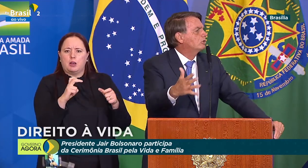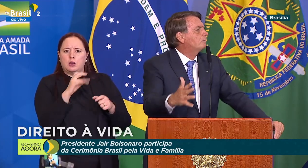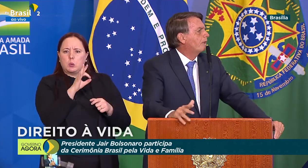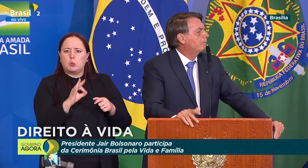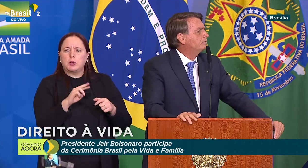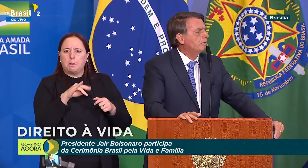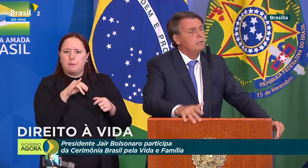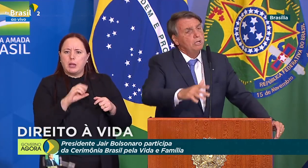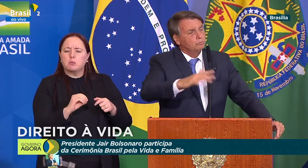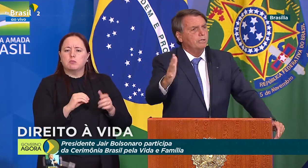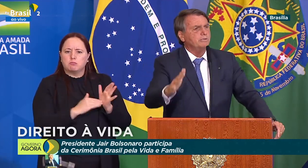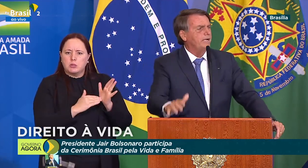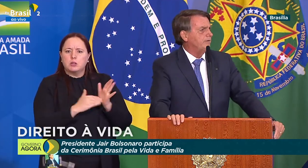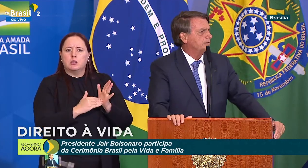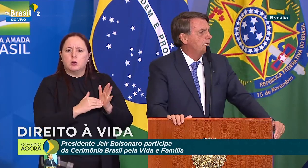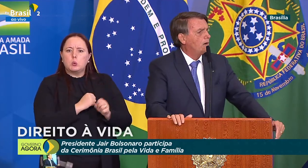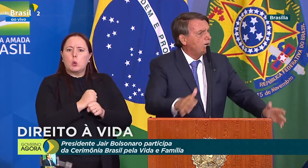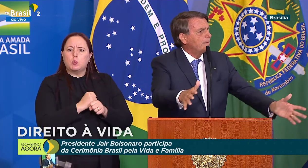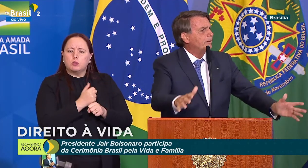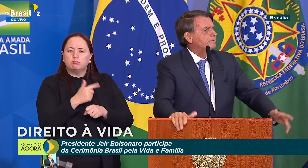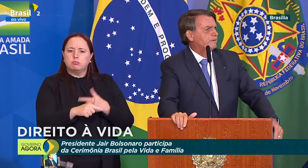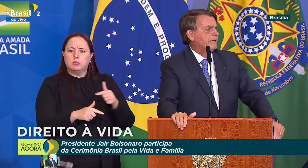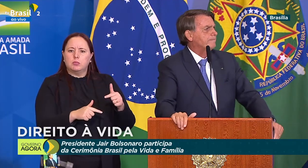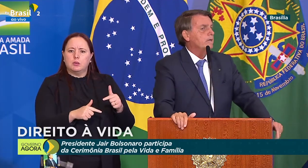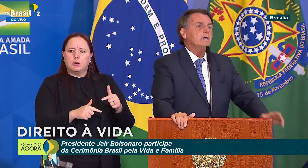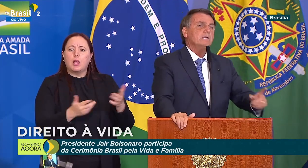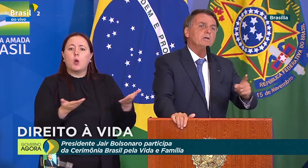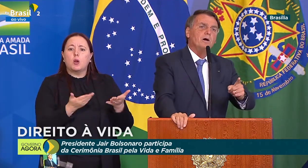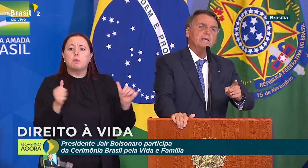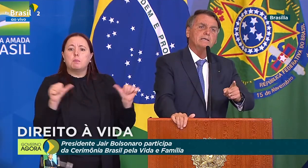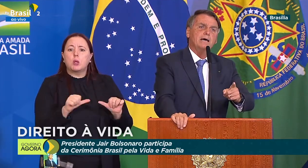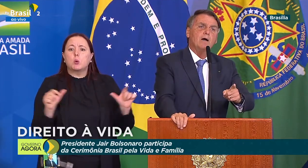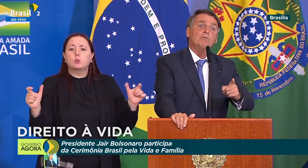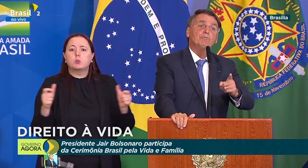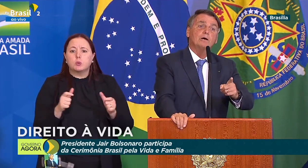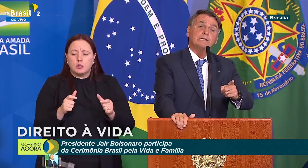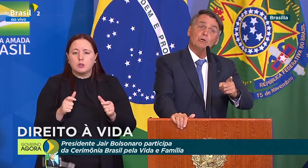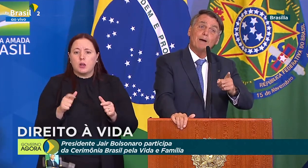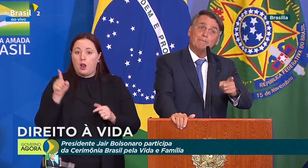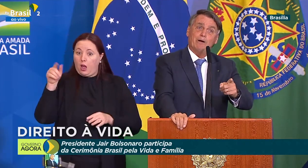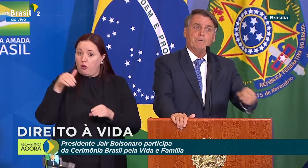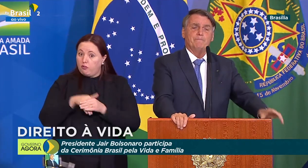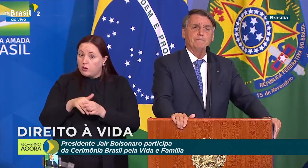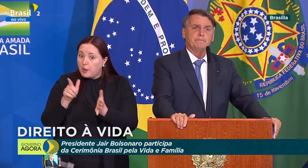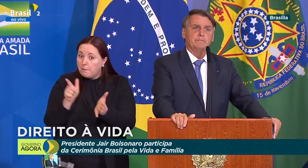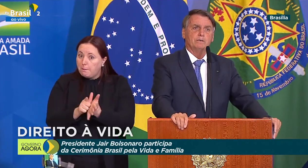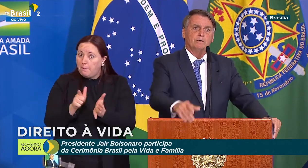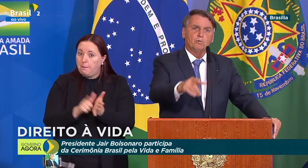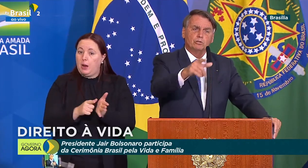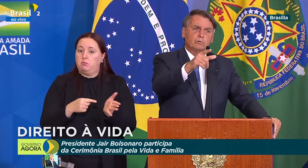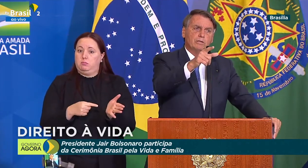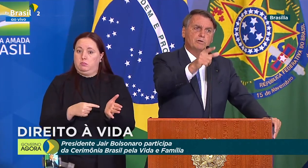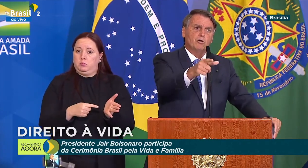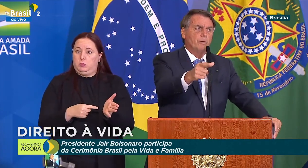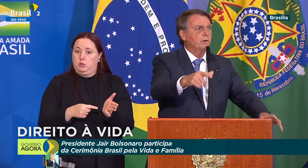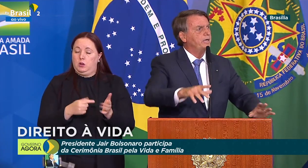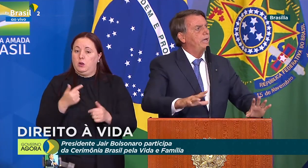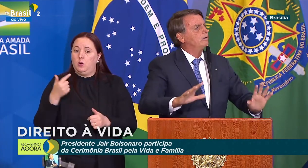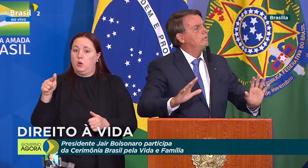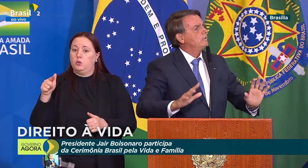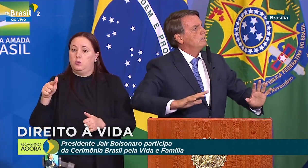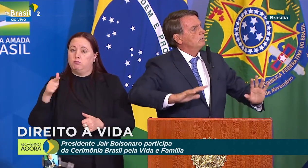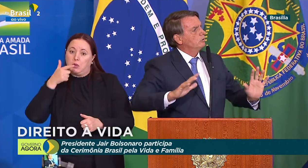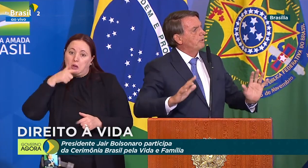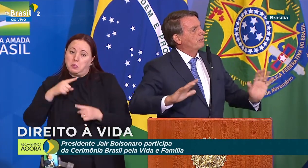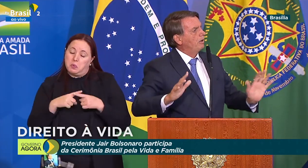55 porcento próximo disco todos os anos Olha Para onde foi e olha aqui na o voto é no papel o outro lado